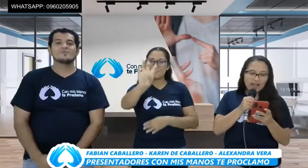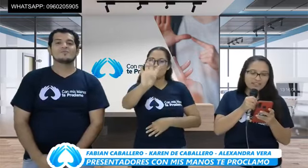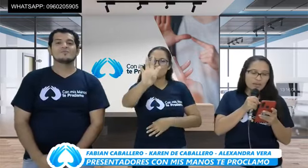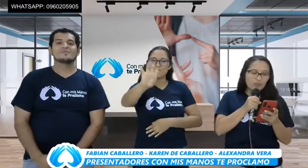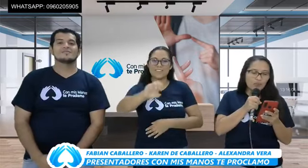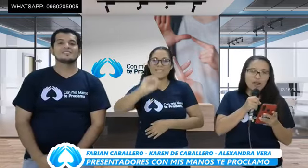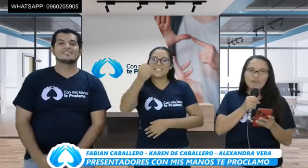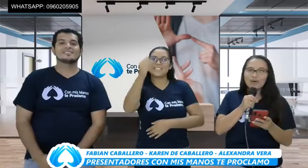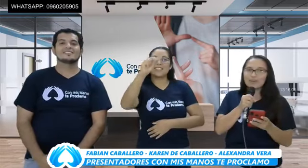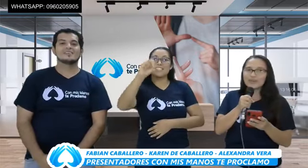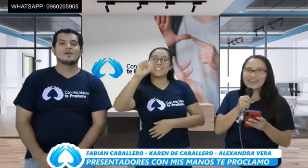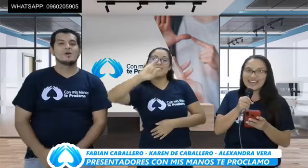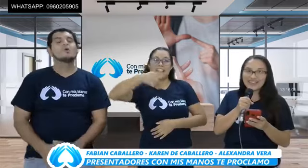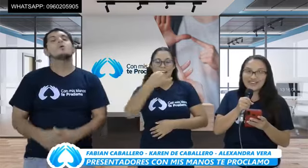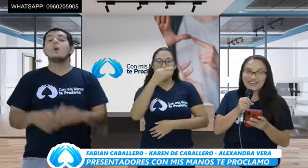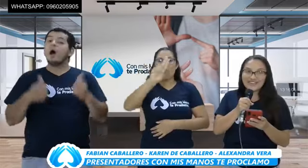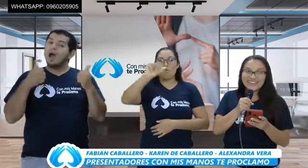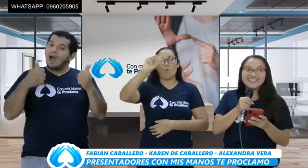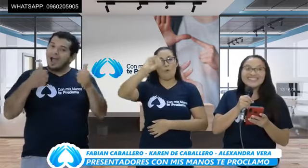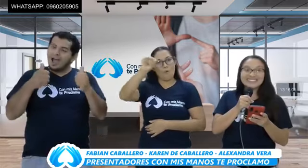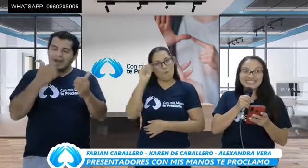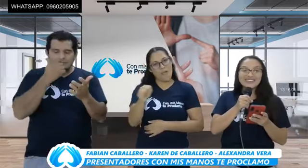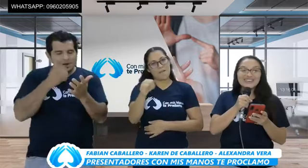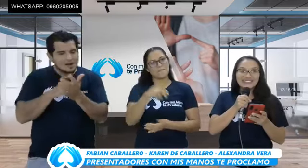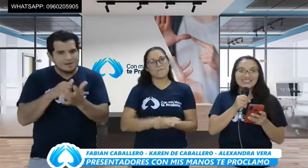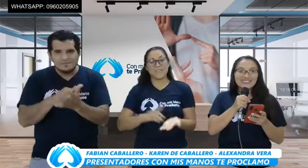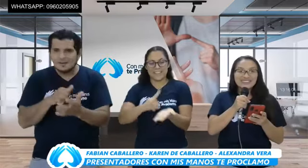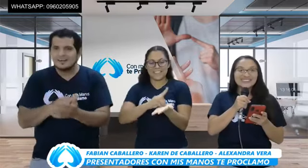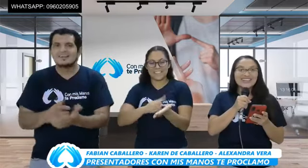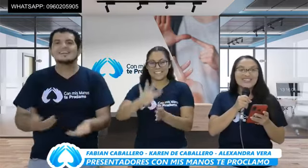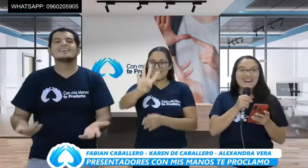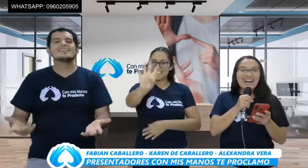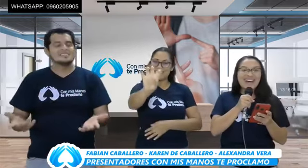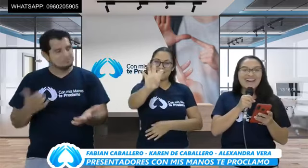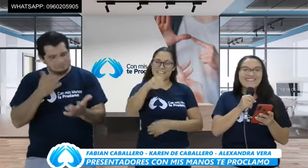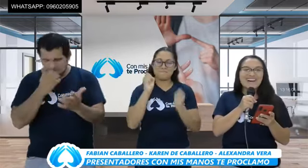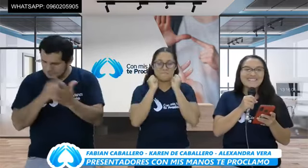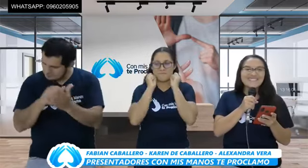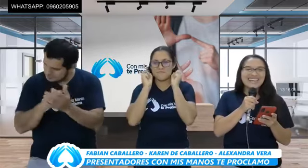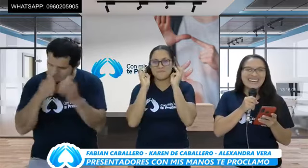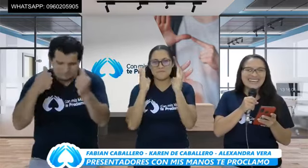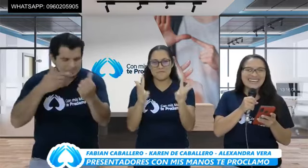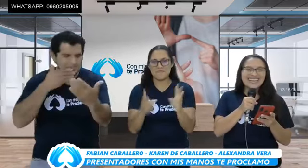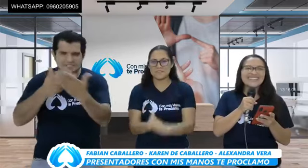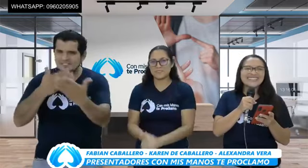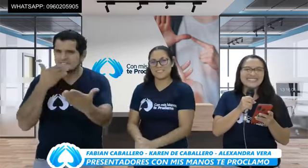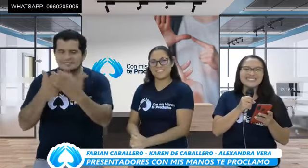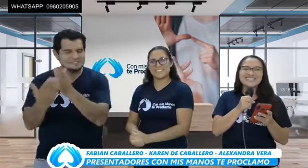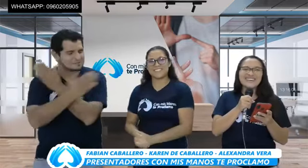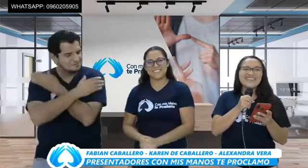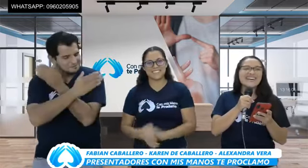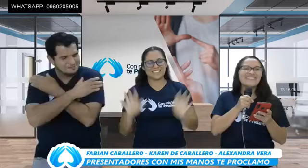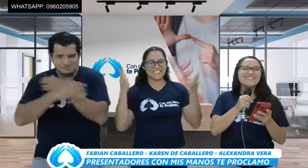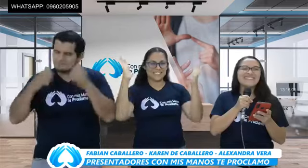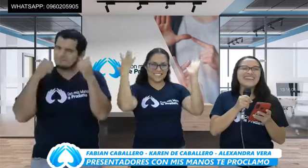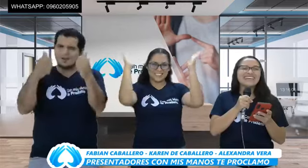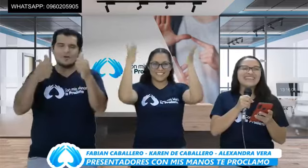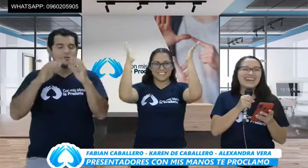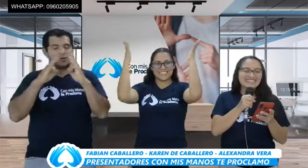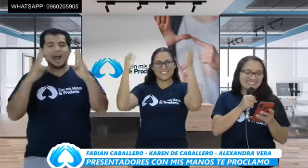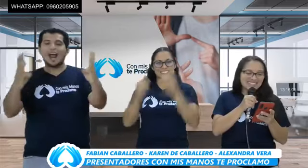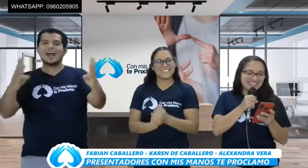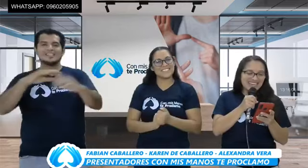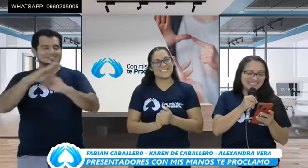San Juan de Pueblo Viejo. Distrito 14, wow, amén, qué bendición,